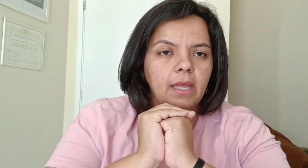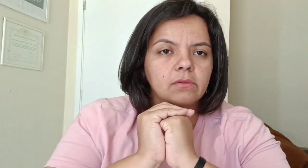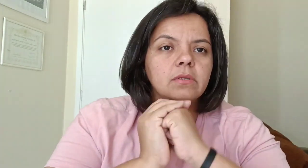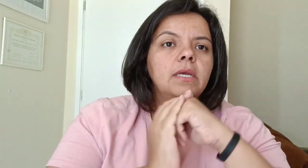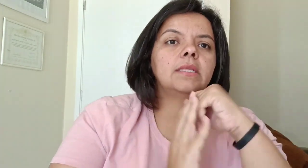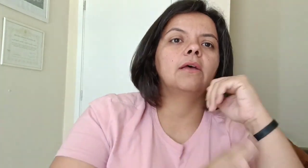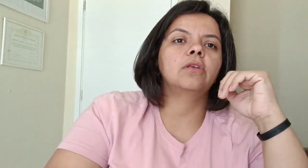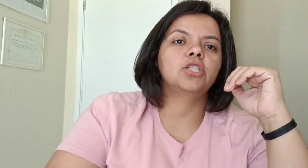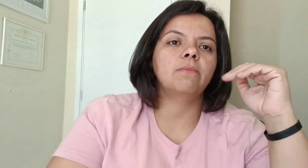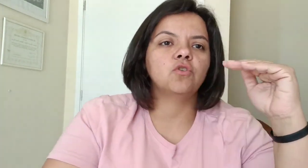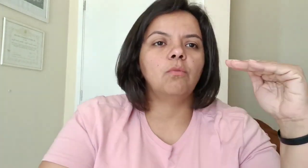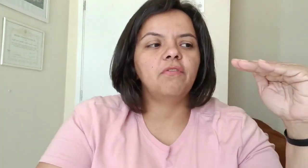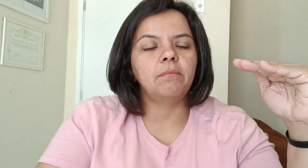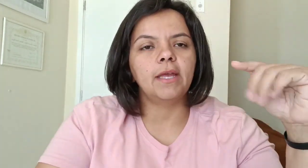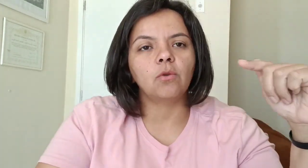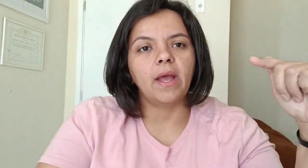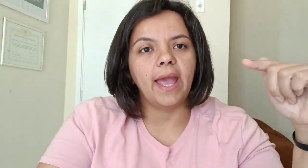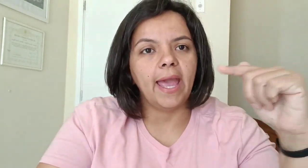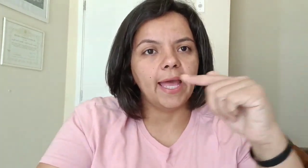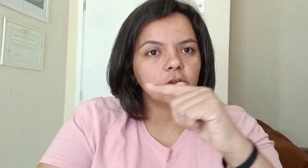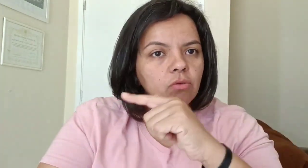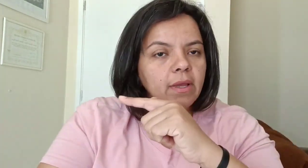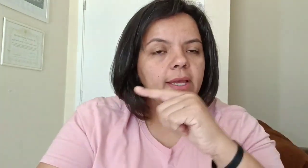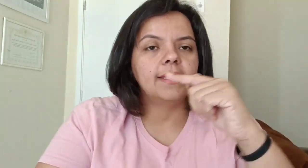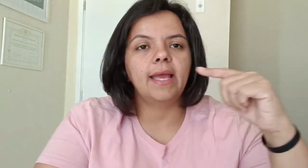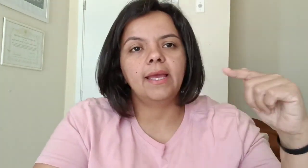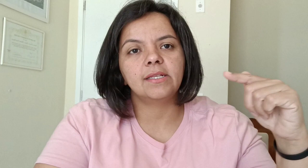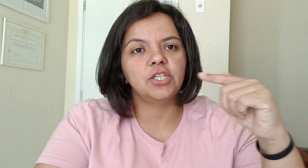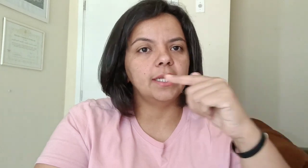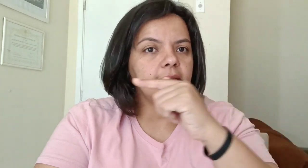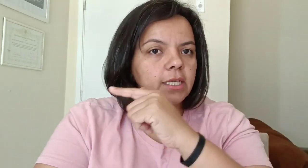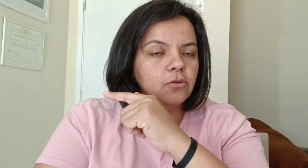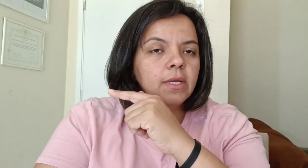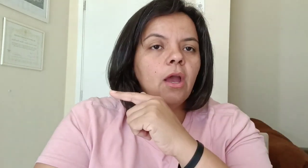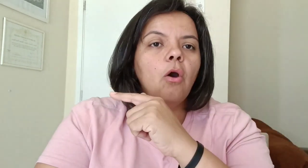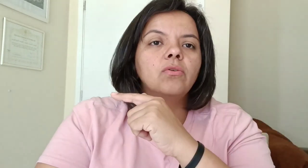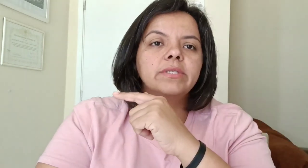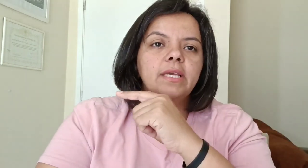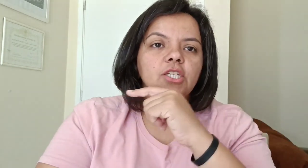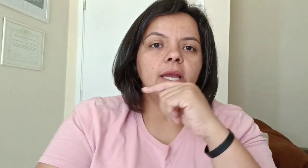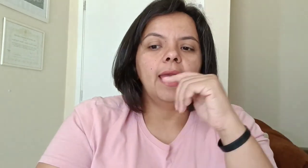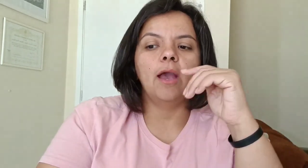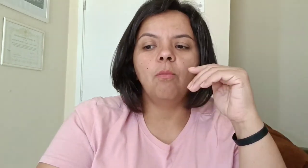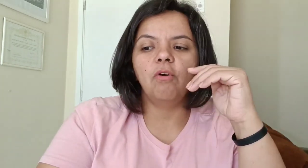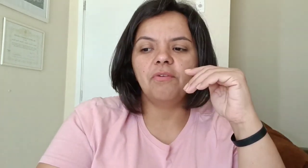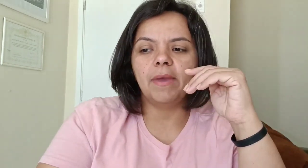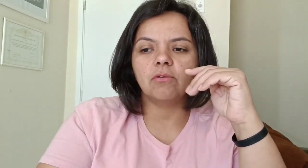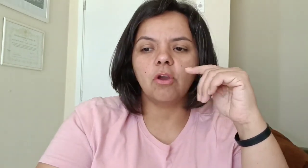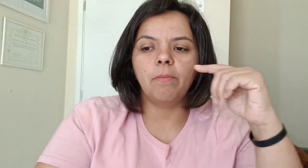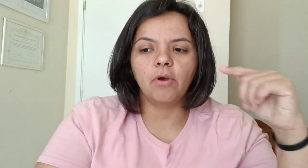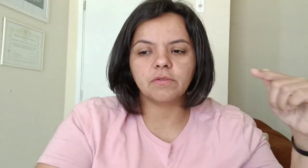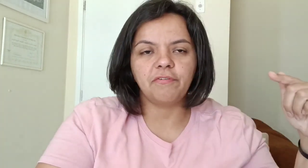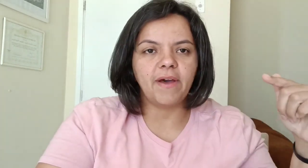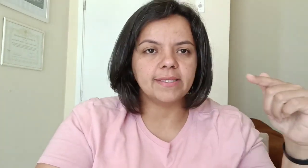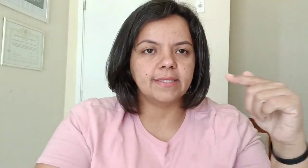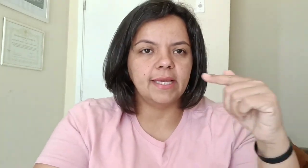movimentos. Então, nós temos um movimento reto, né, retilíneo, ou seja, é um movimento que eu posso